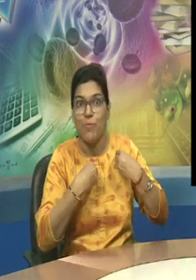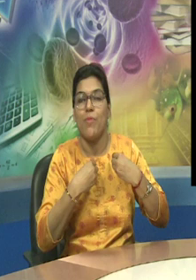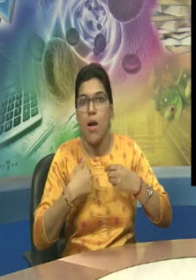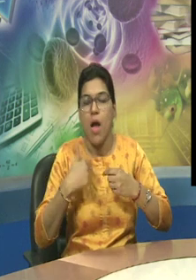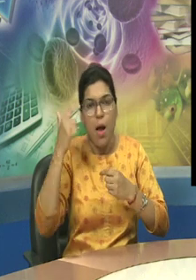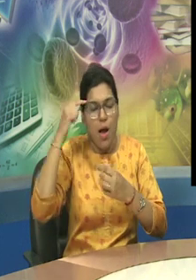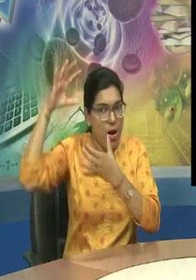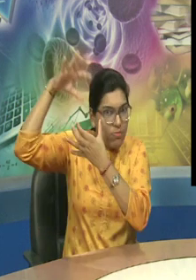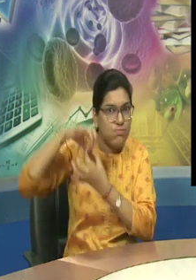उनकी